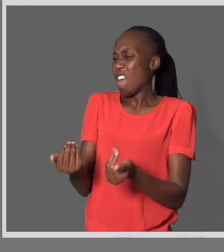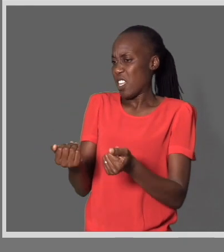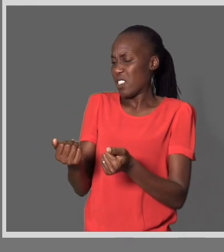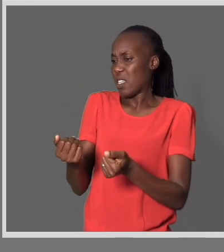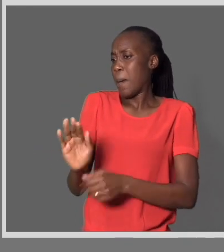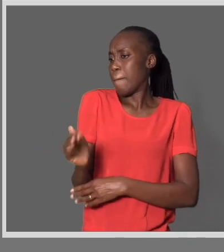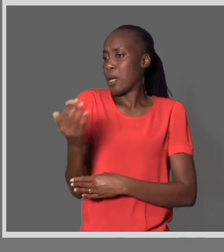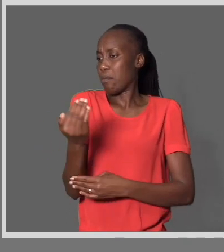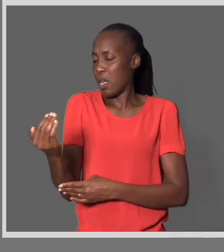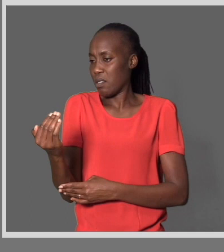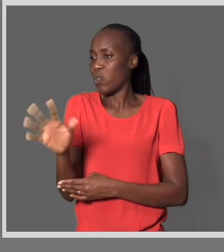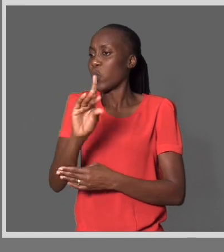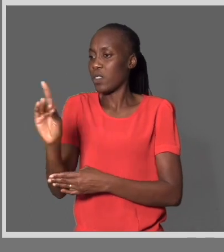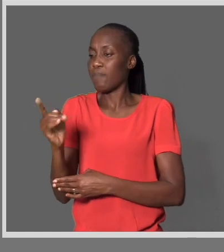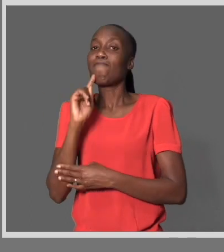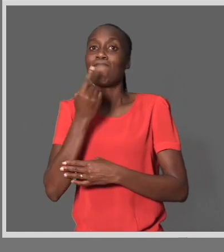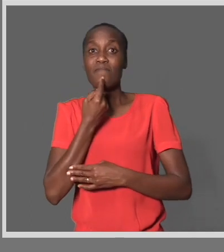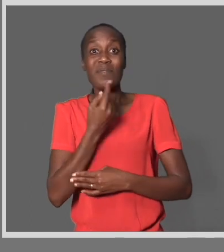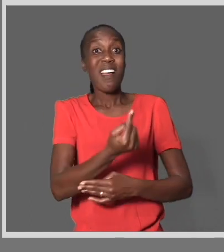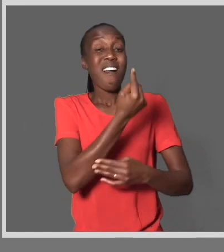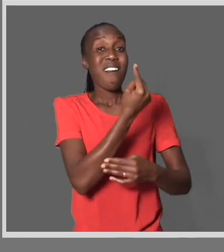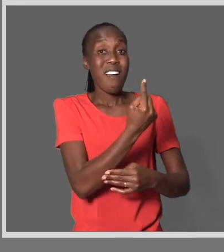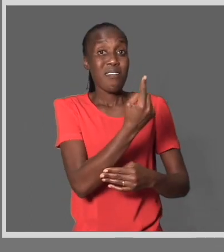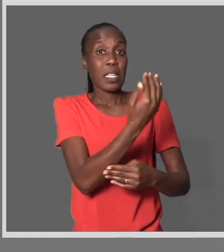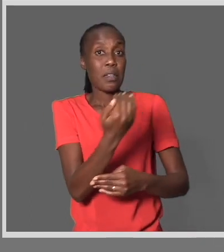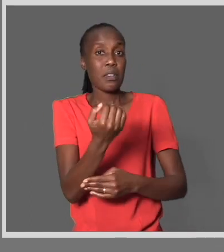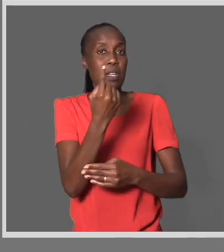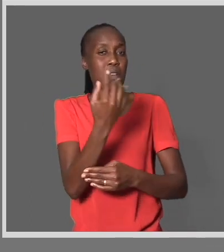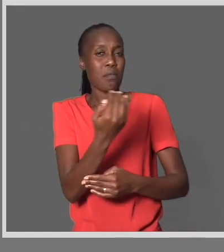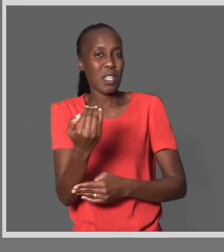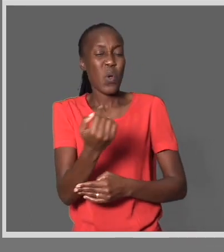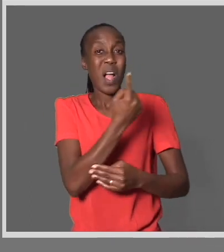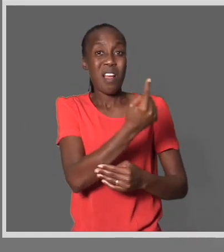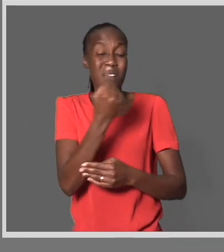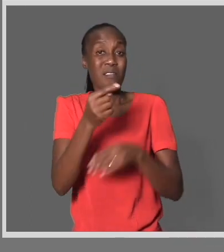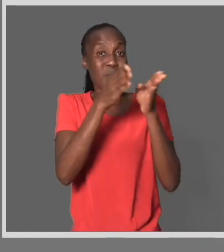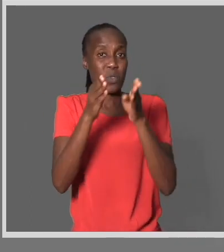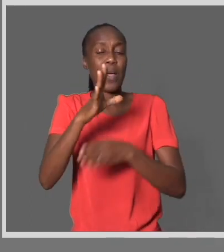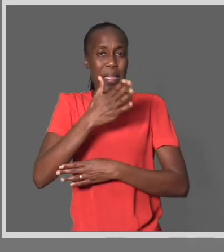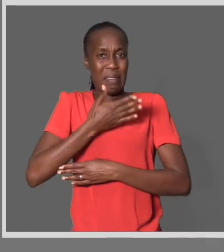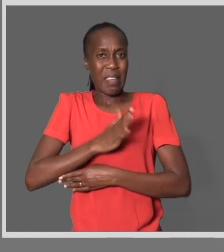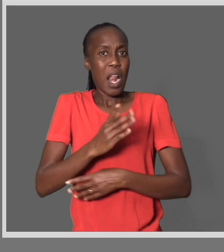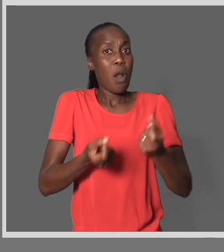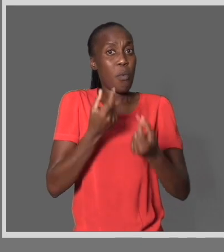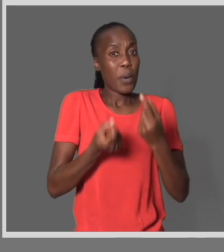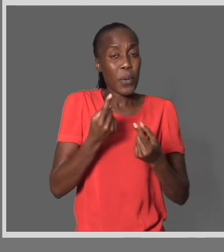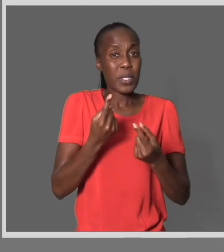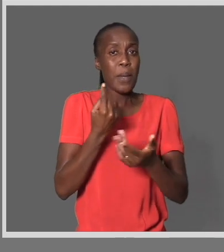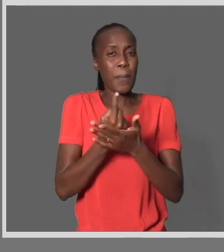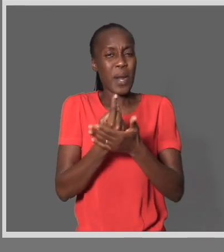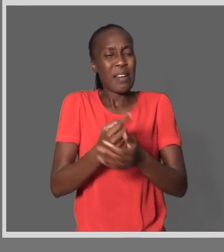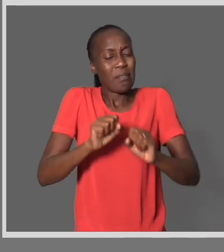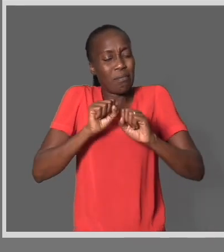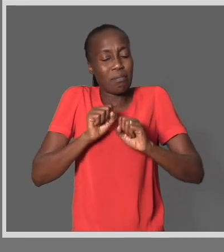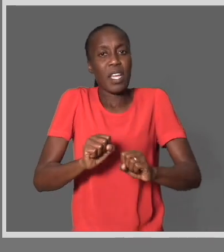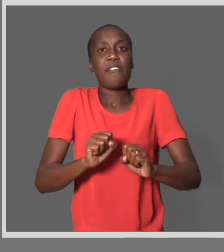adequada para as crianças com deficiência? Cada paciente tem suas necessidades. Então, essas necessidades,